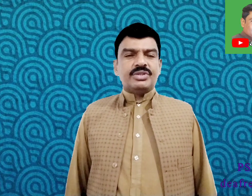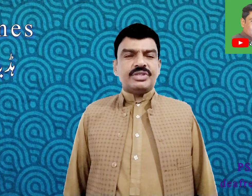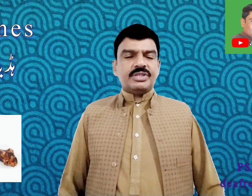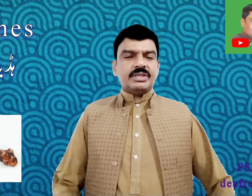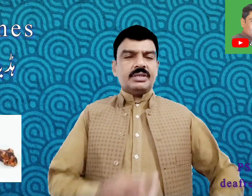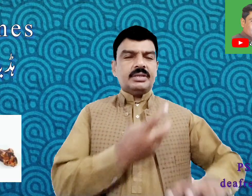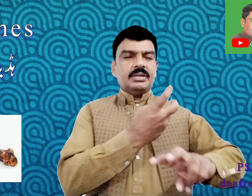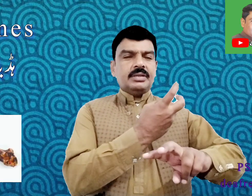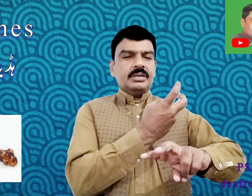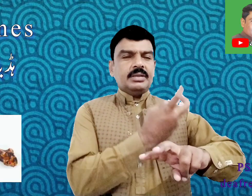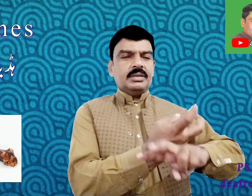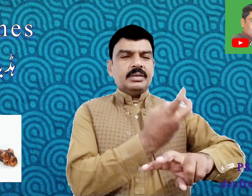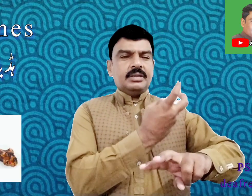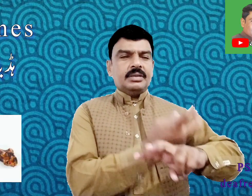बोन्स,